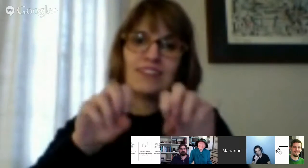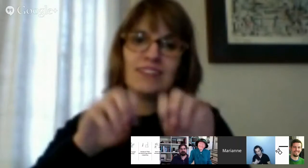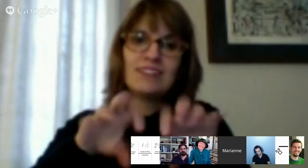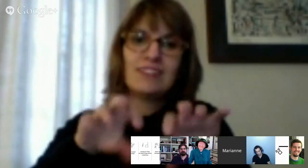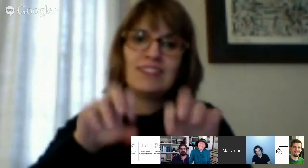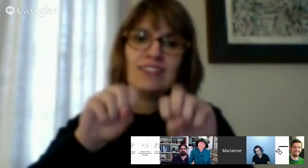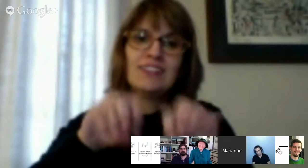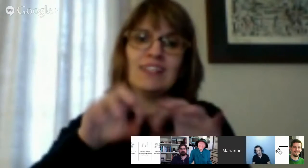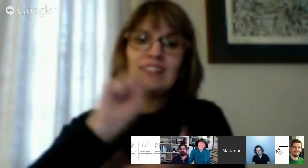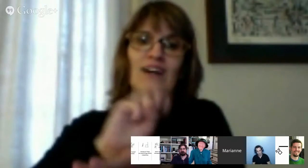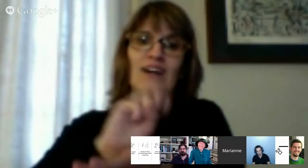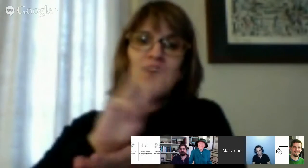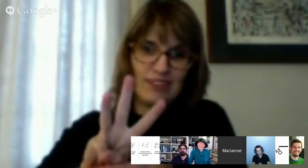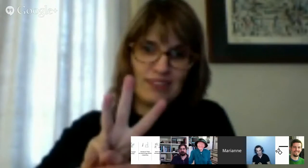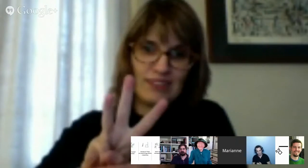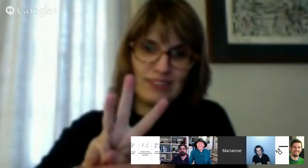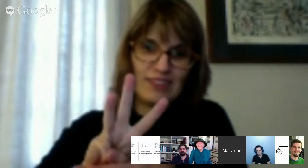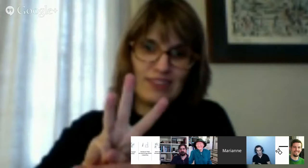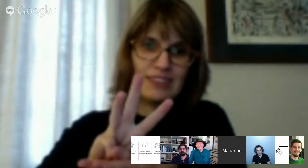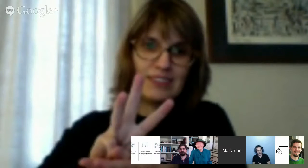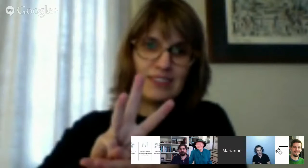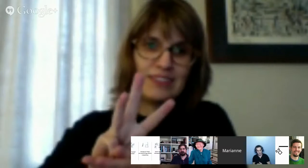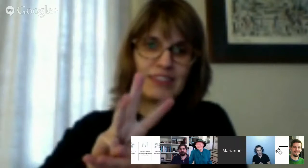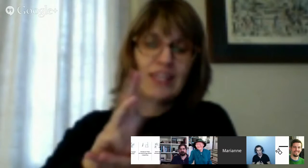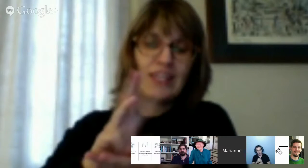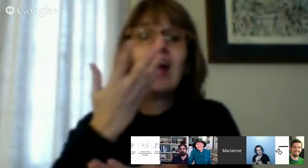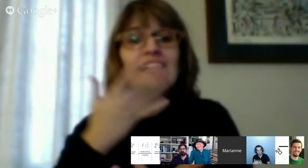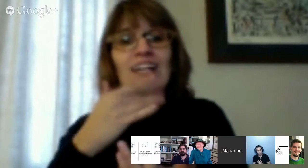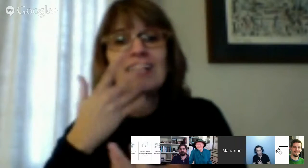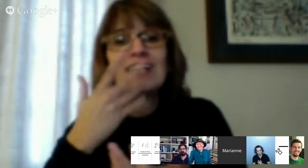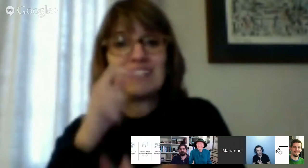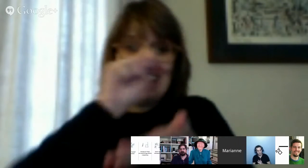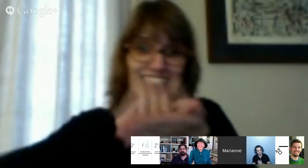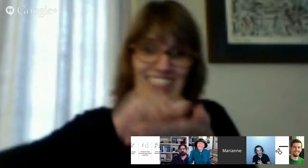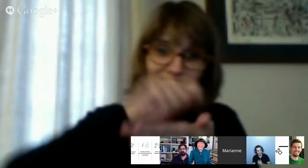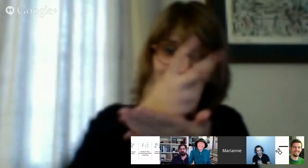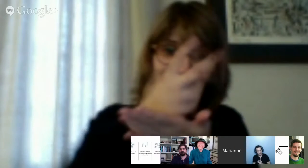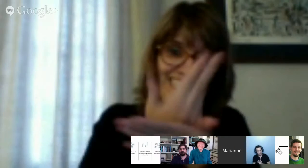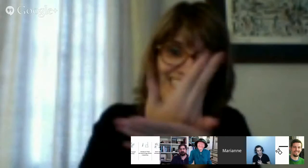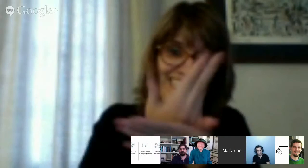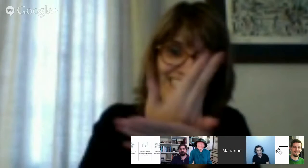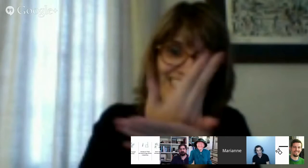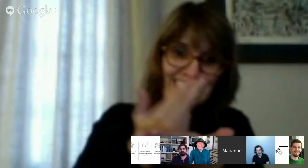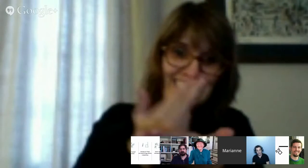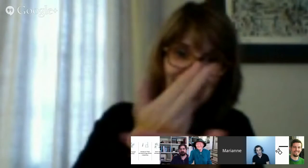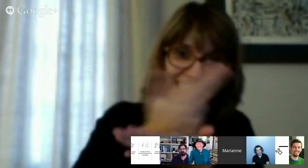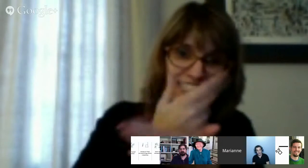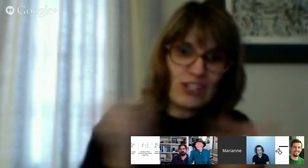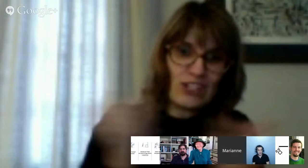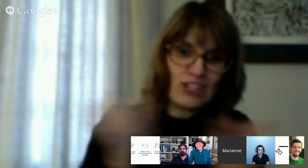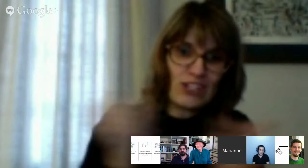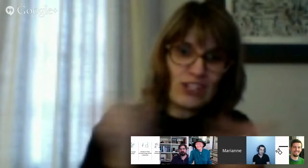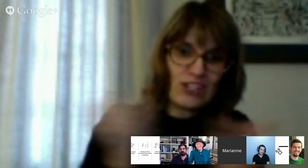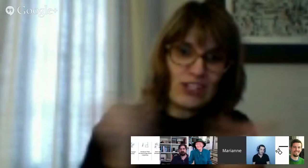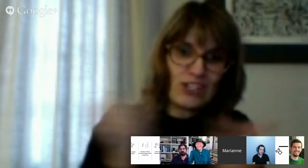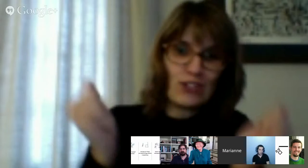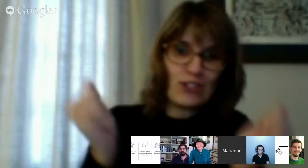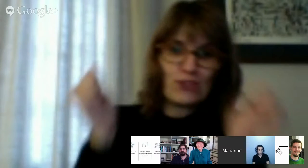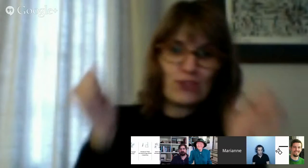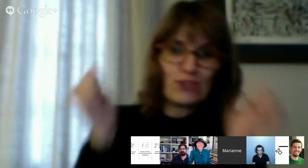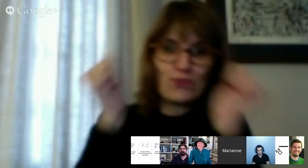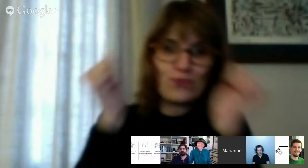Na barra do meio, nós podemos perceber uma outra configuração de mão, em que a criança, ela